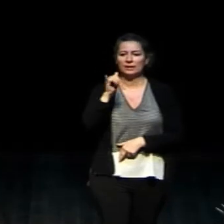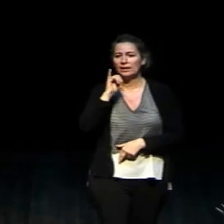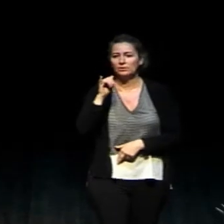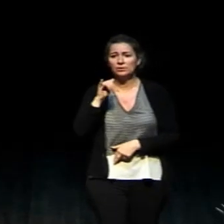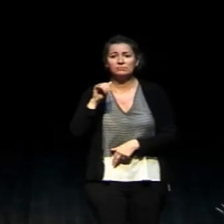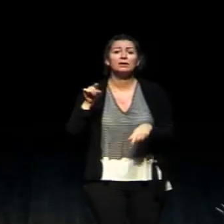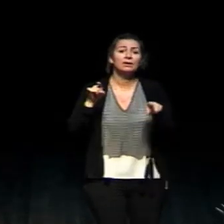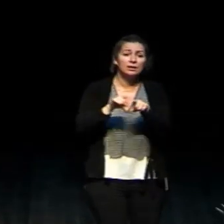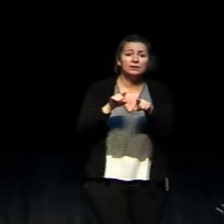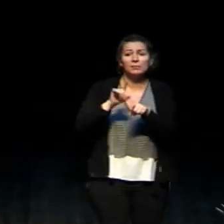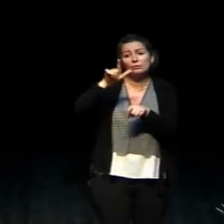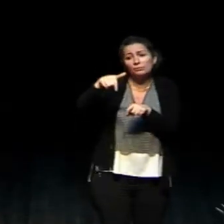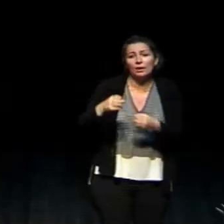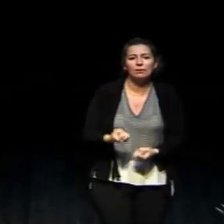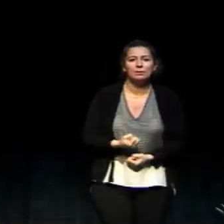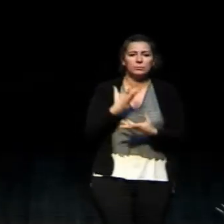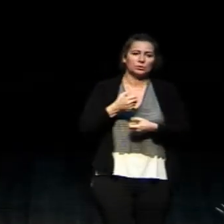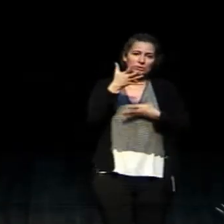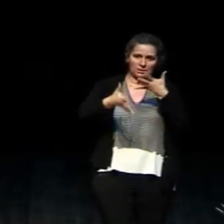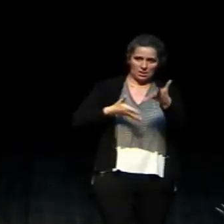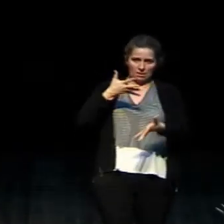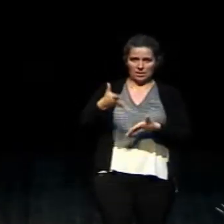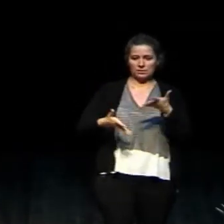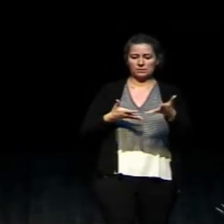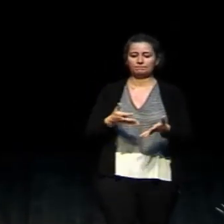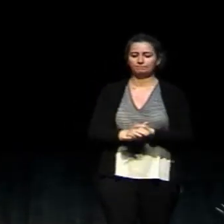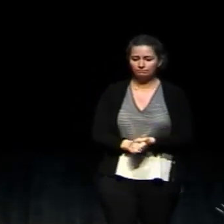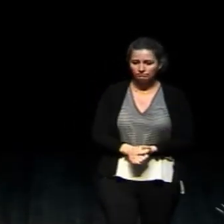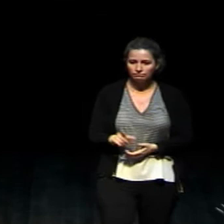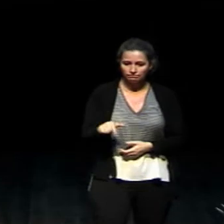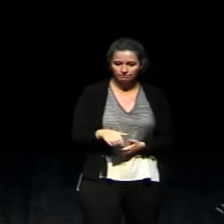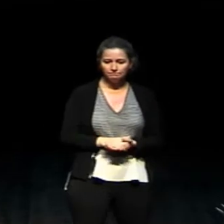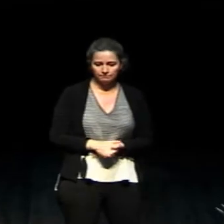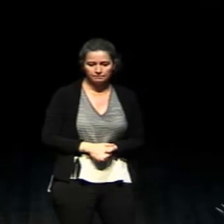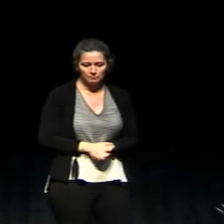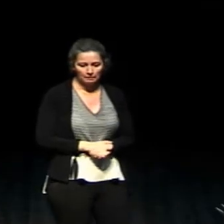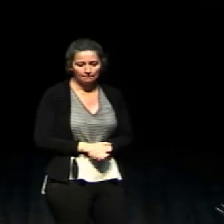consegue ter ideias, ser criativos, ele consegue fazer uma produção, uma narrativa.